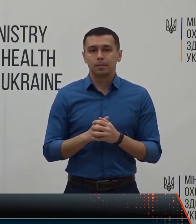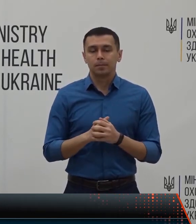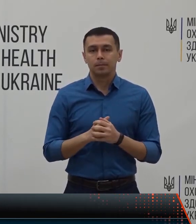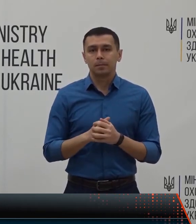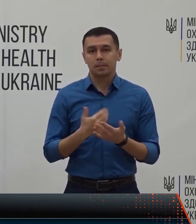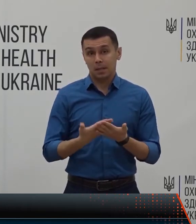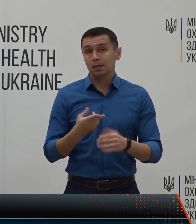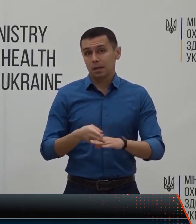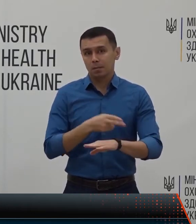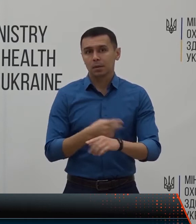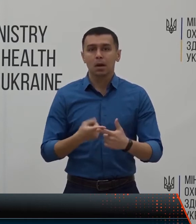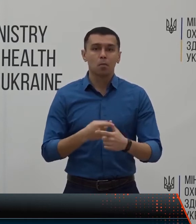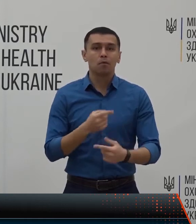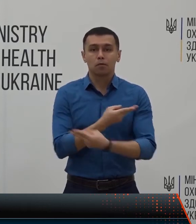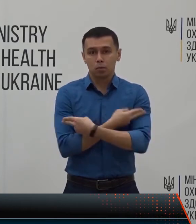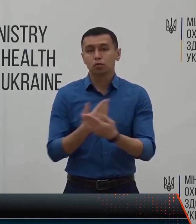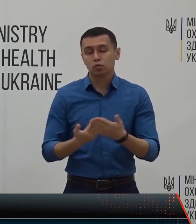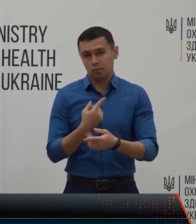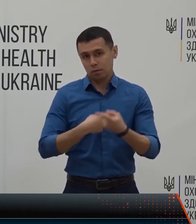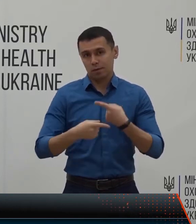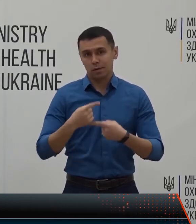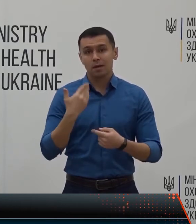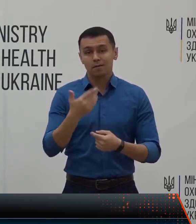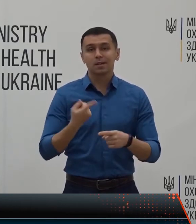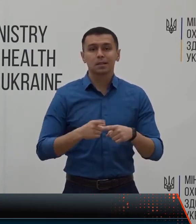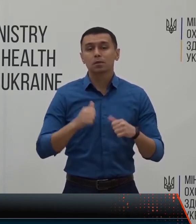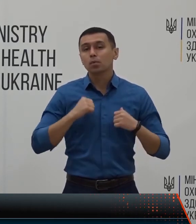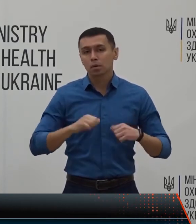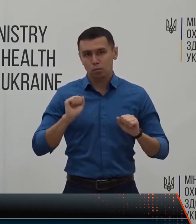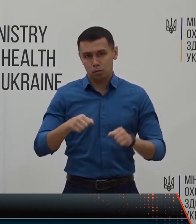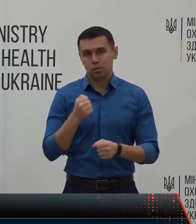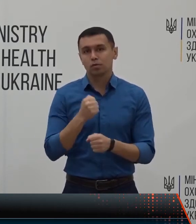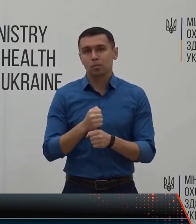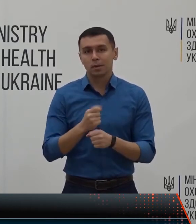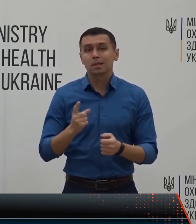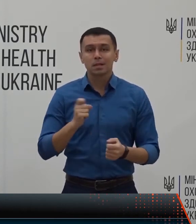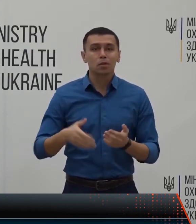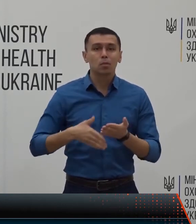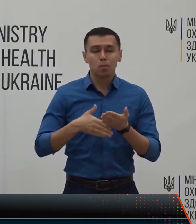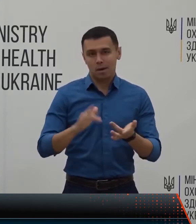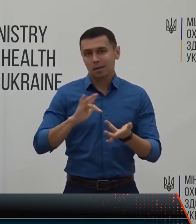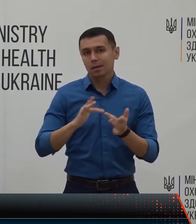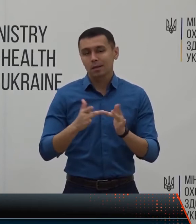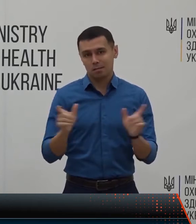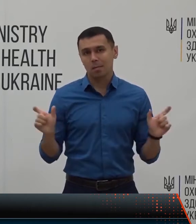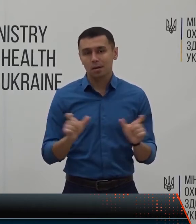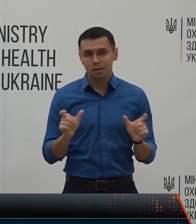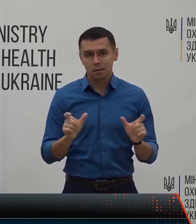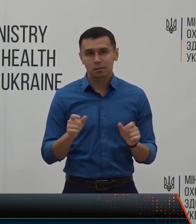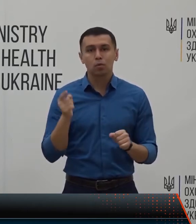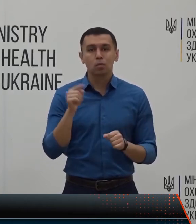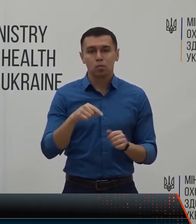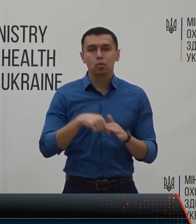там шкарпетки або футболки, знову ж повертаюсь, ви це спокійно можете зробити за допомогою інтернет-магазинів, тому